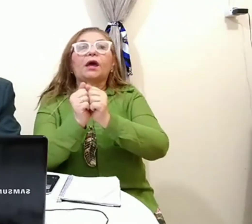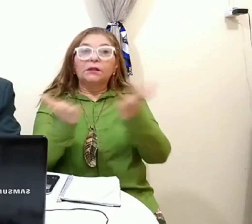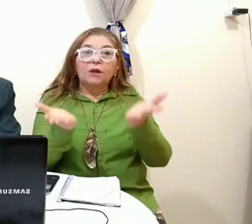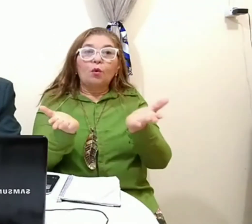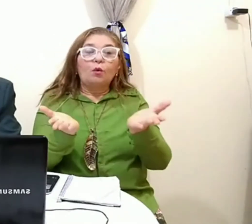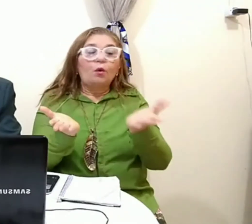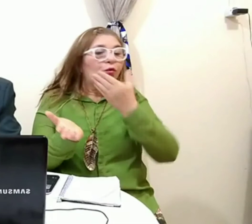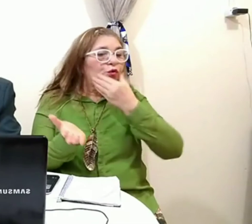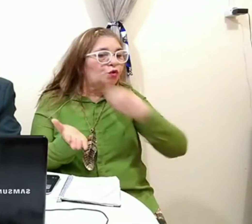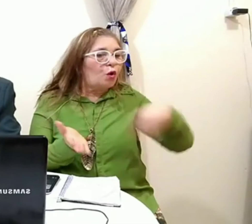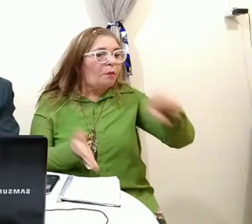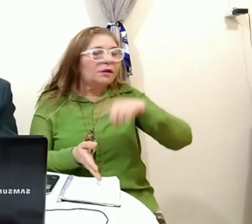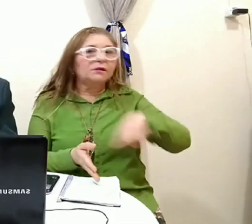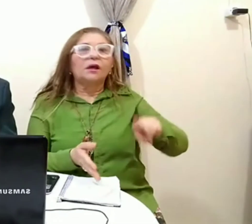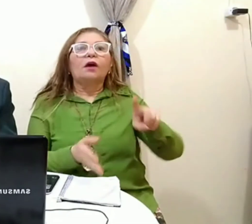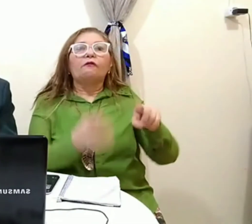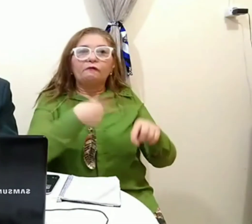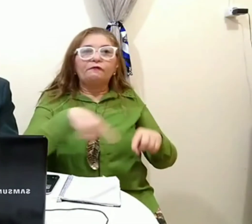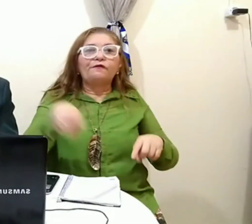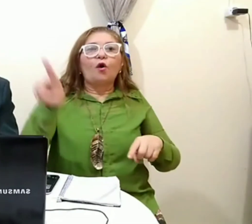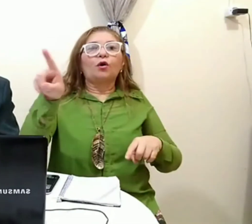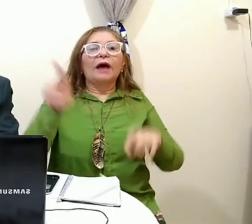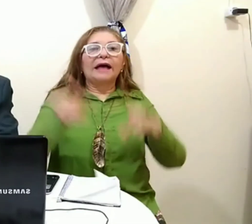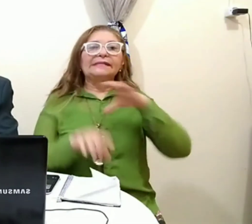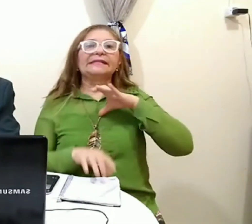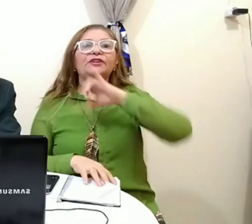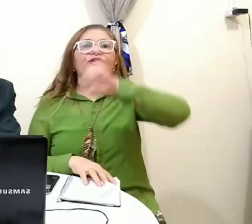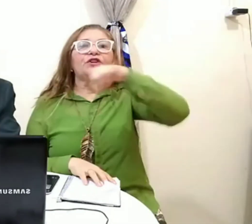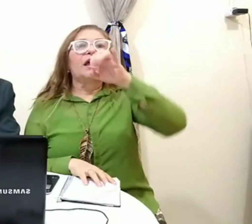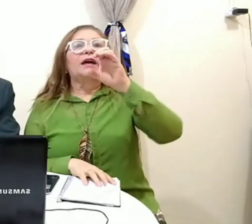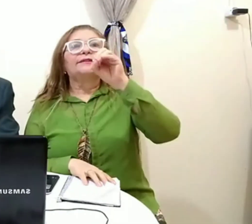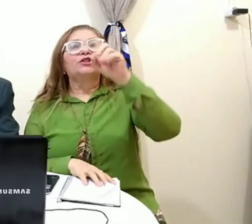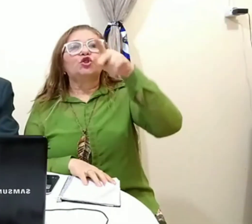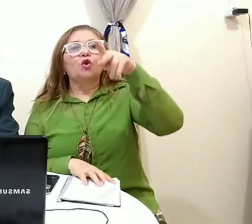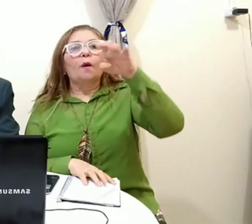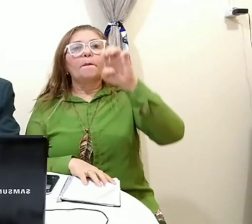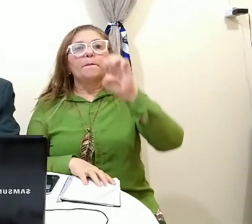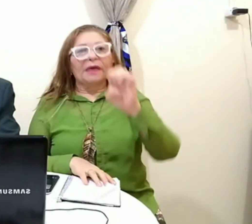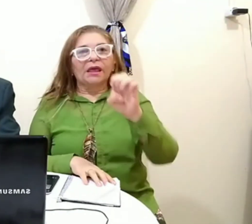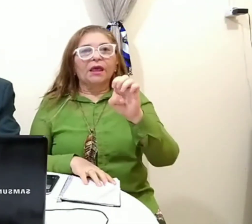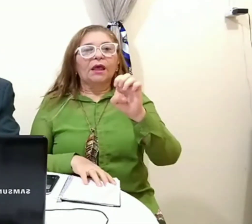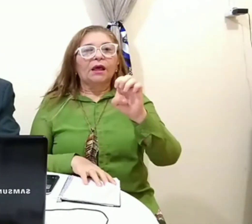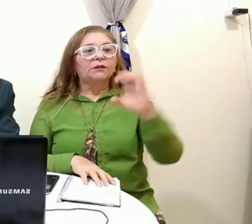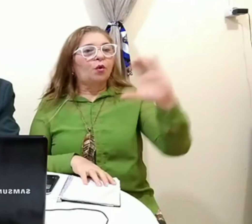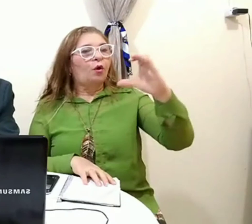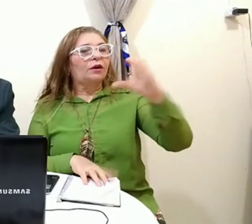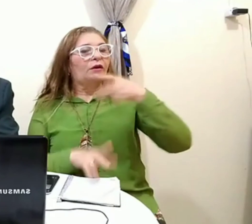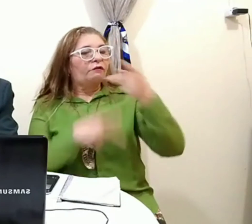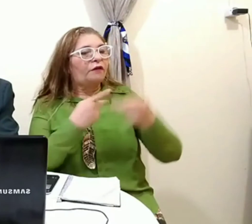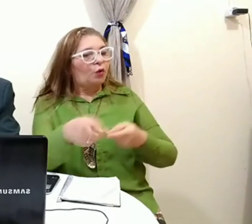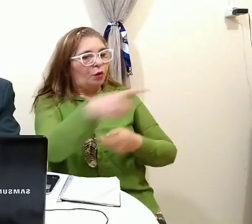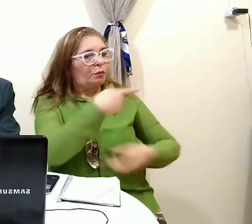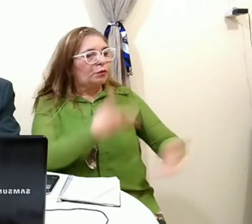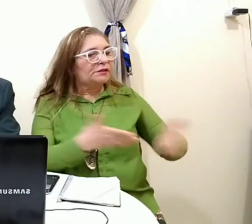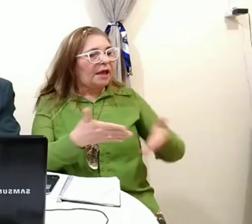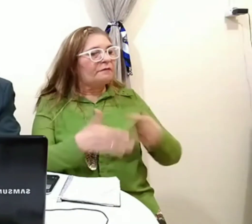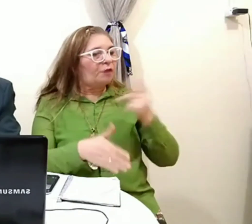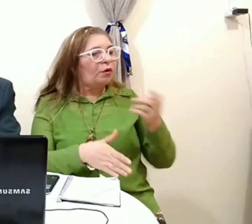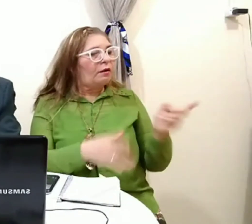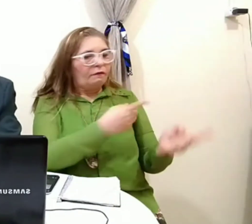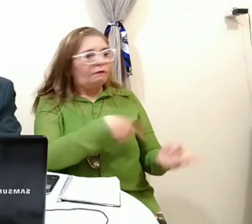a Jope. Cornélio então contou para os seus servos o que tinha acontecido e disse para eles: